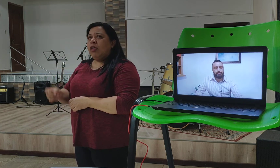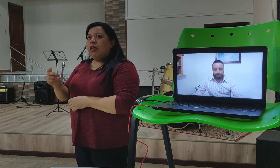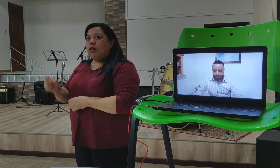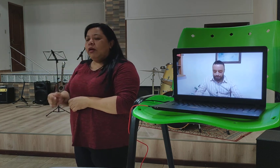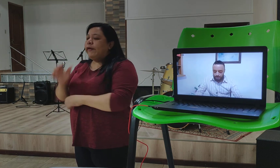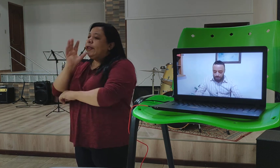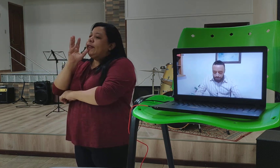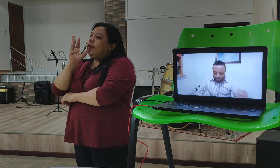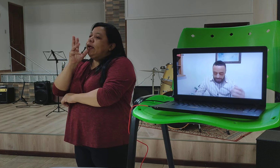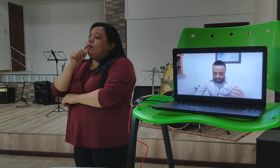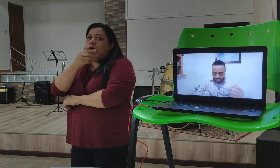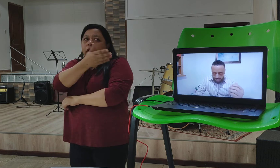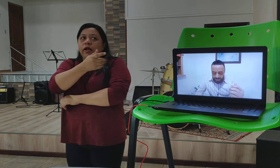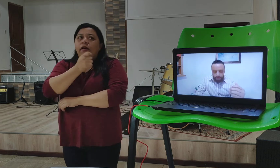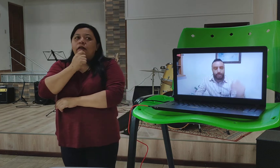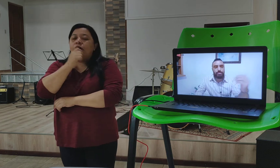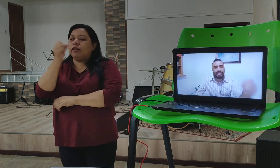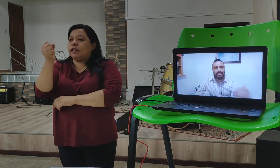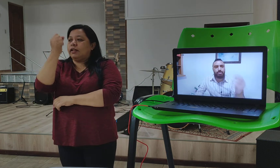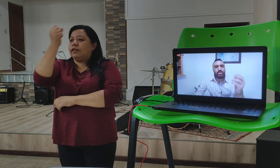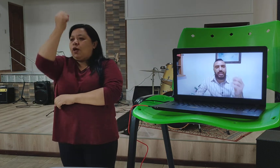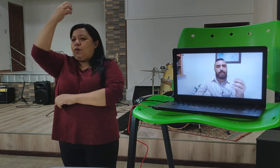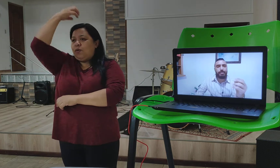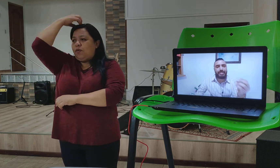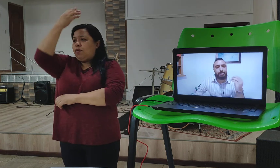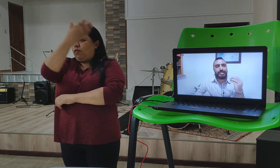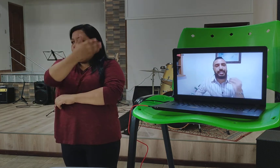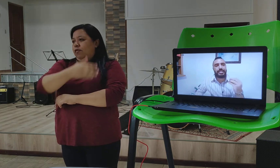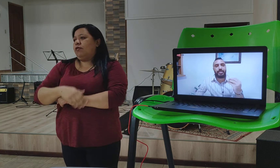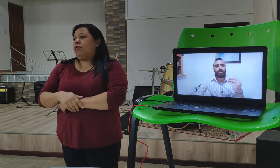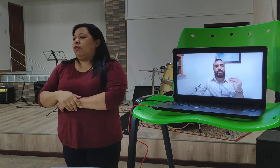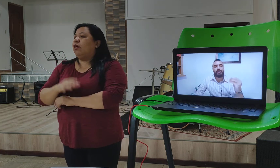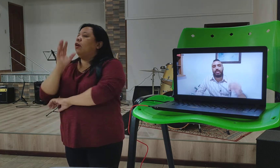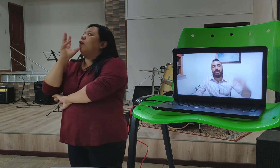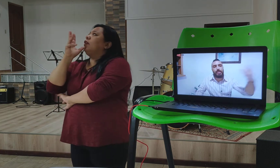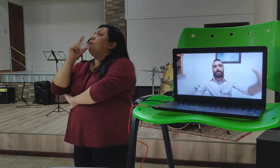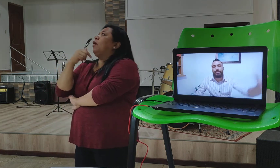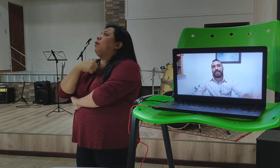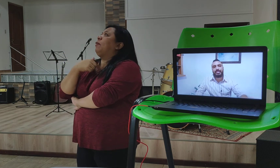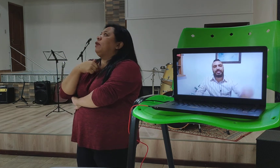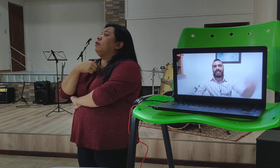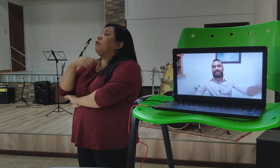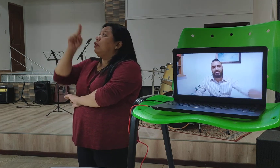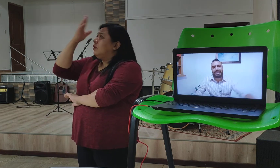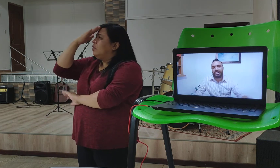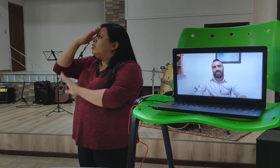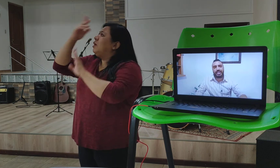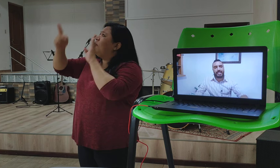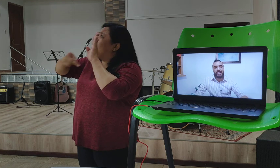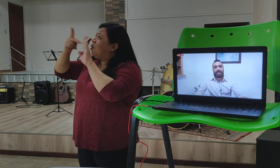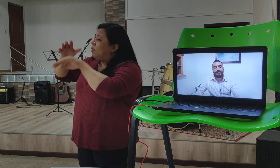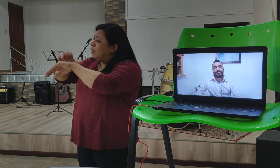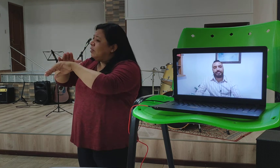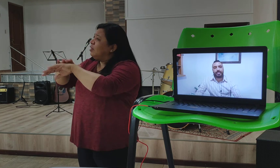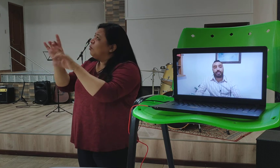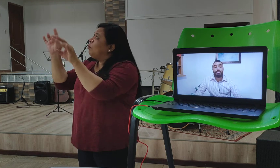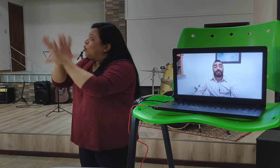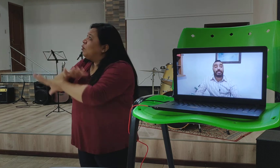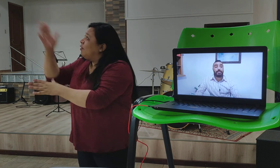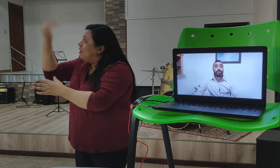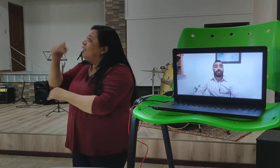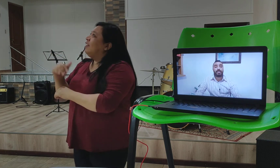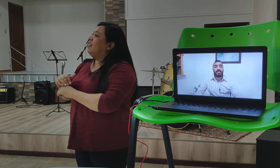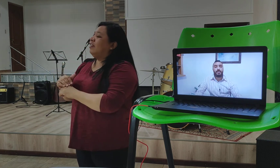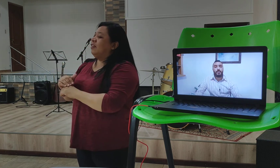comigo? Por que está durando tanto tempo essa perseguição comigo? O Senhor tem uma promessa, será que não está na hora já? Então